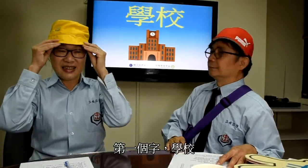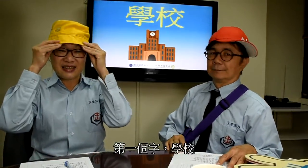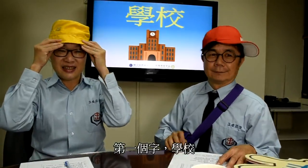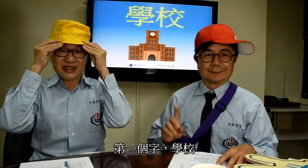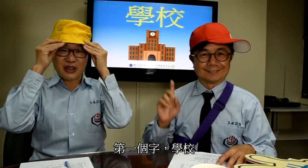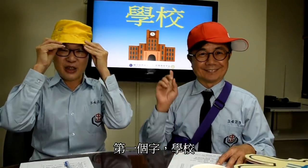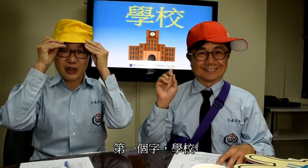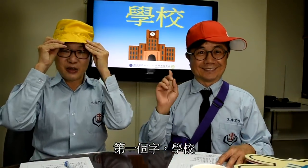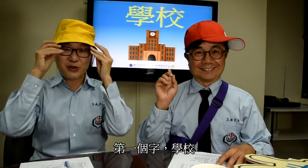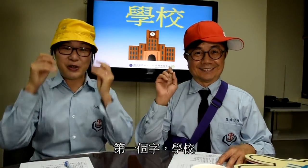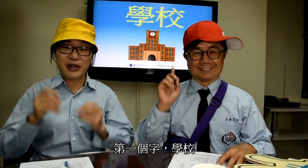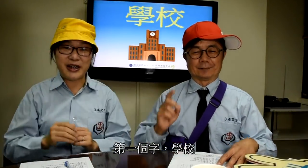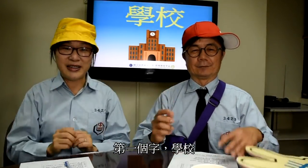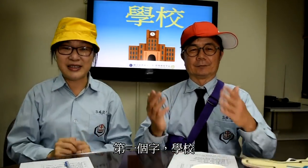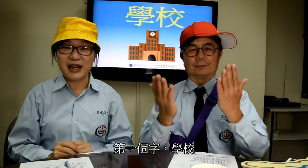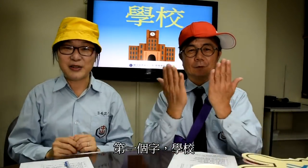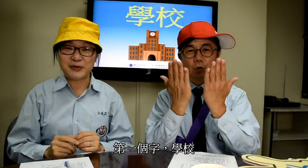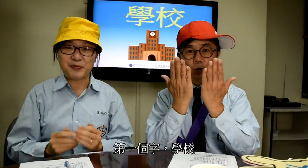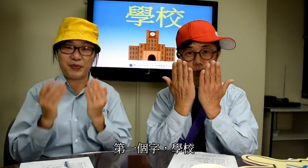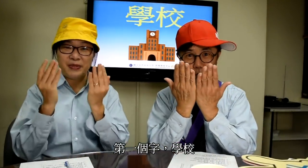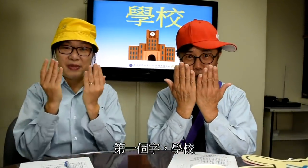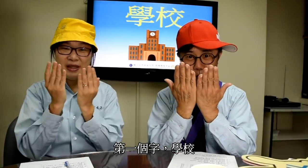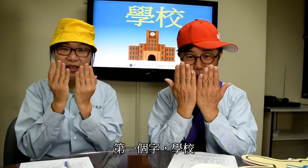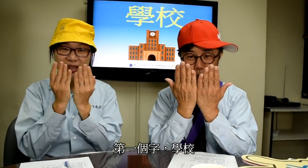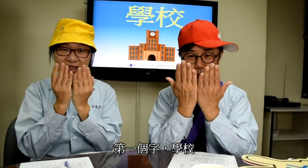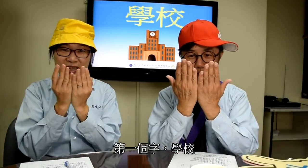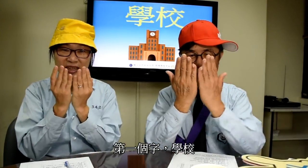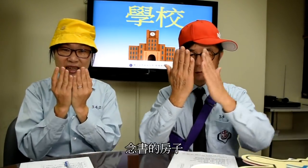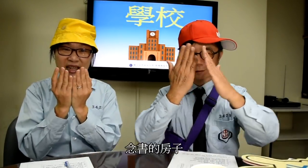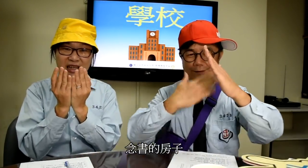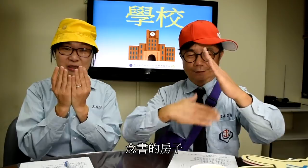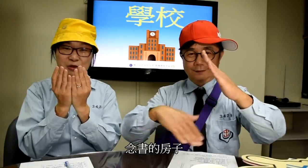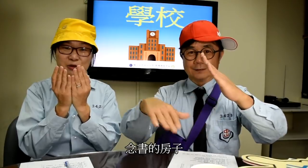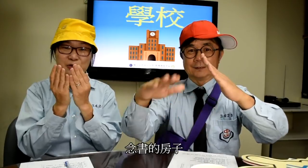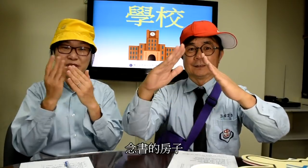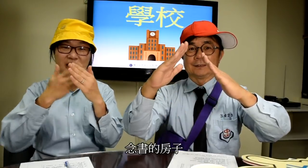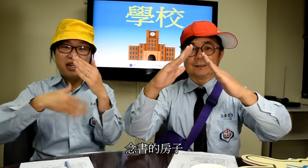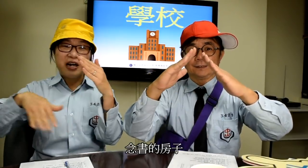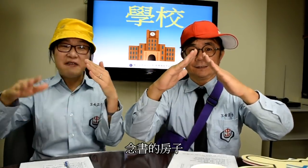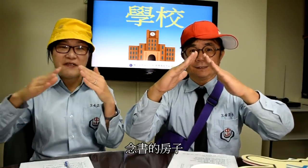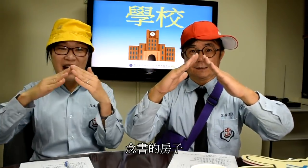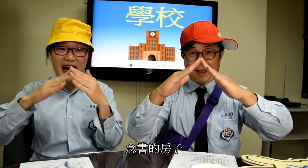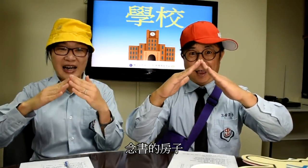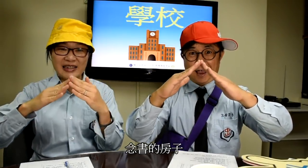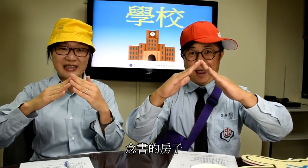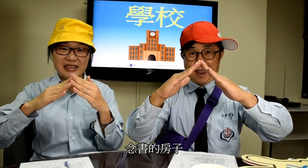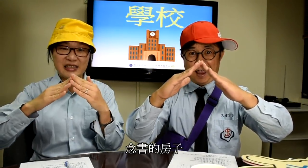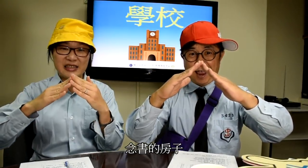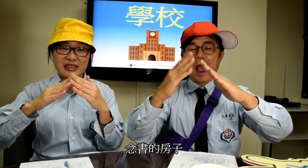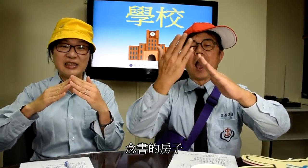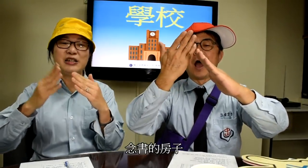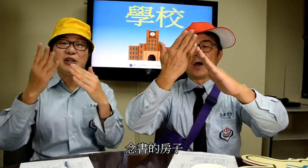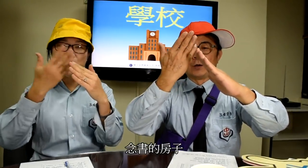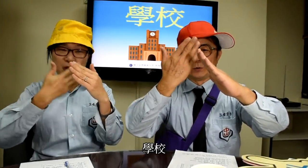字，学校，念书的房子，